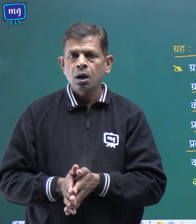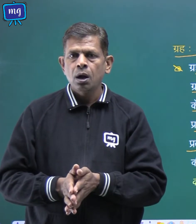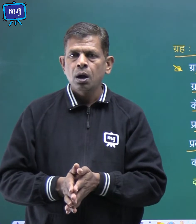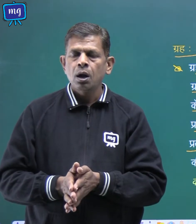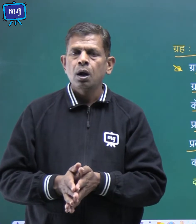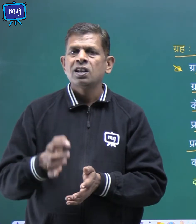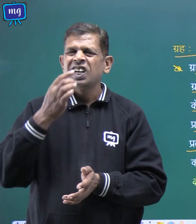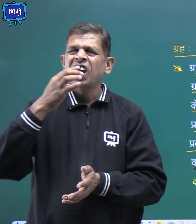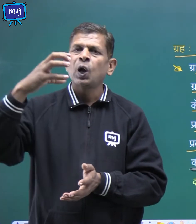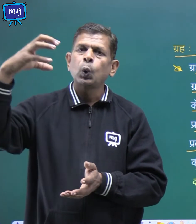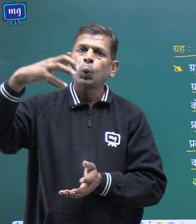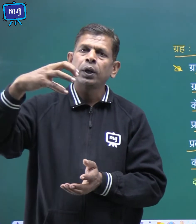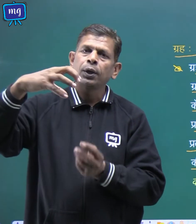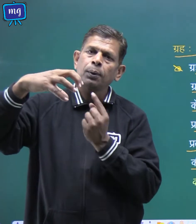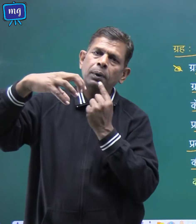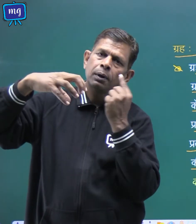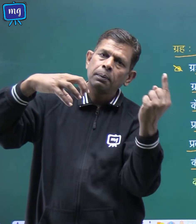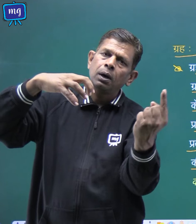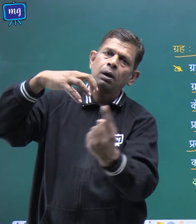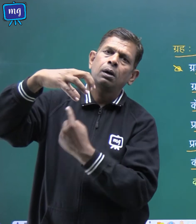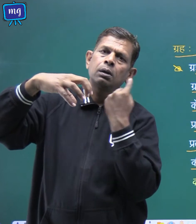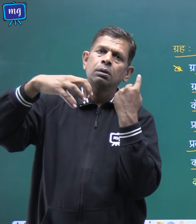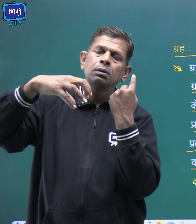सूर्य की परिक्रमा